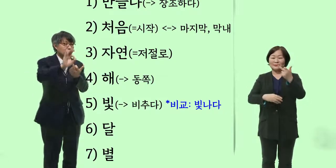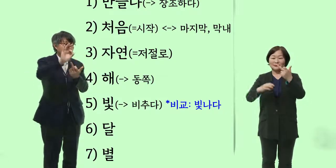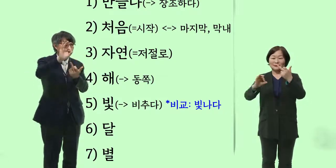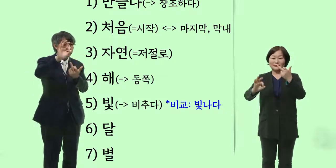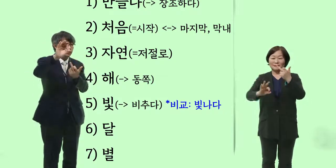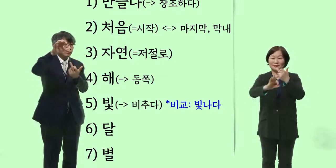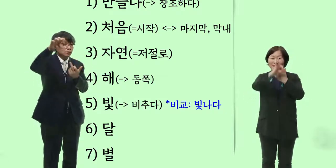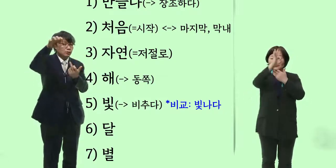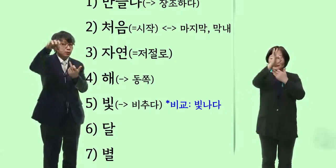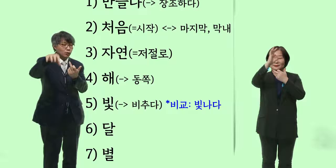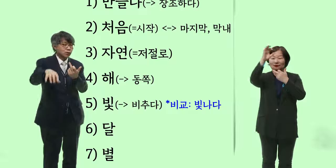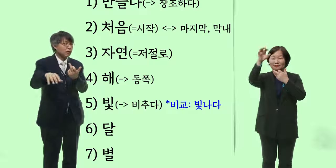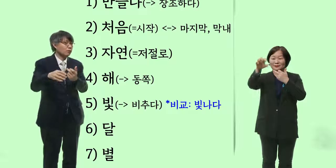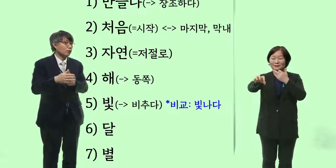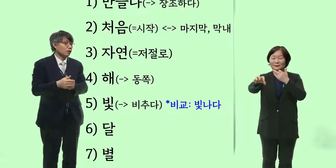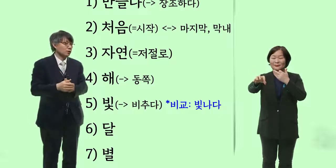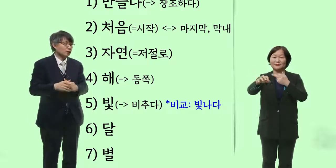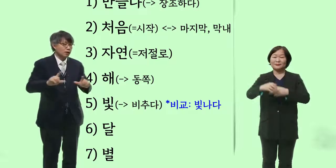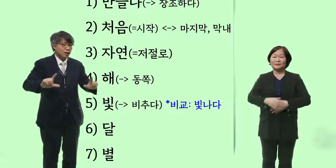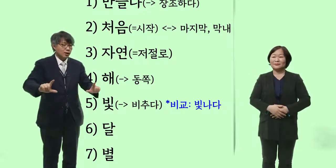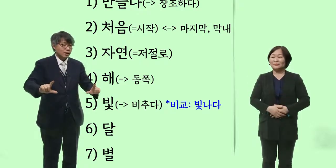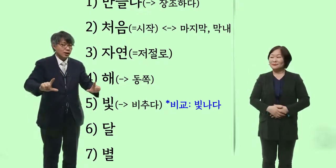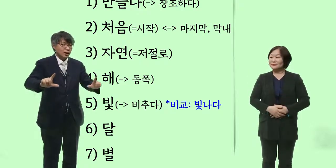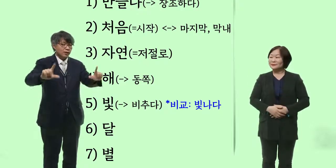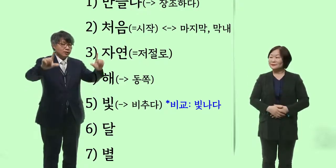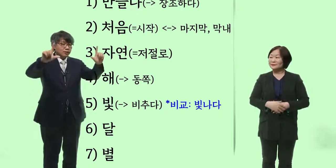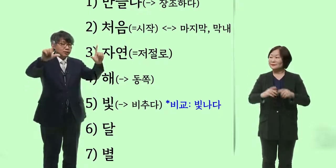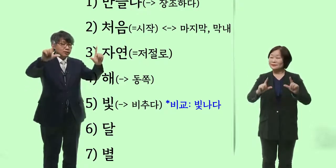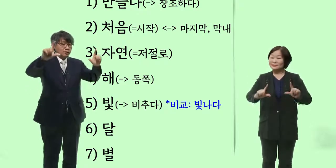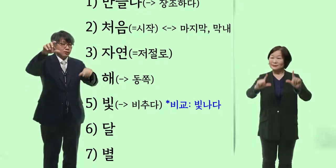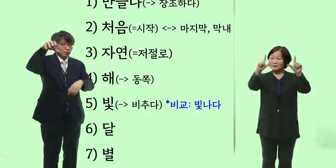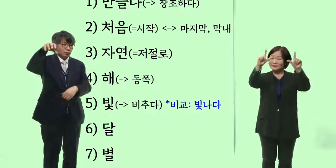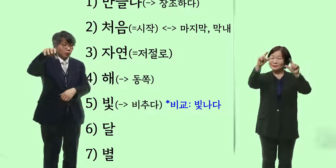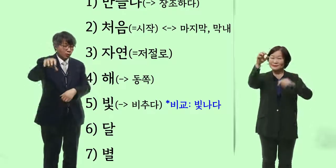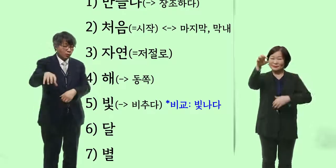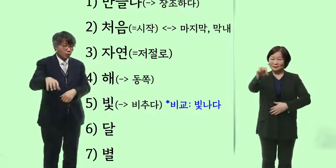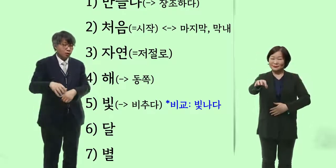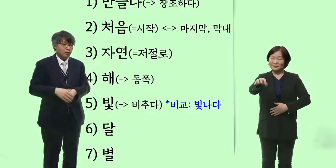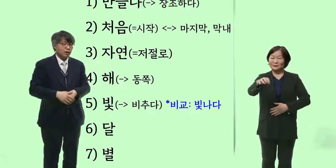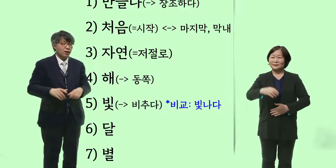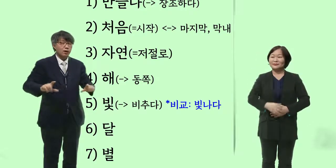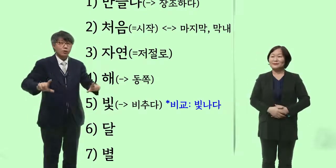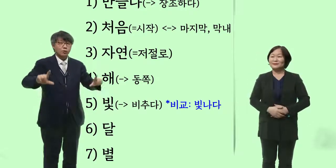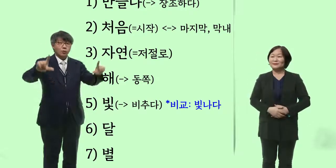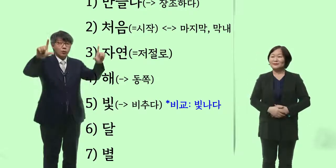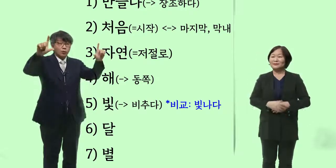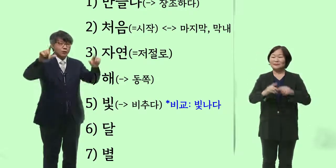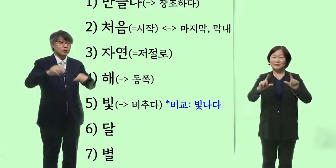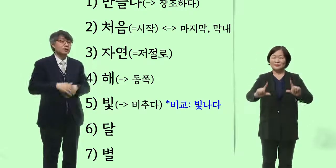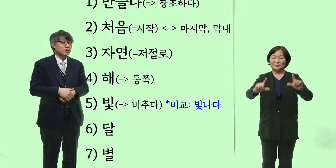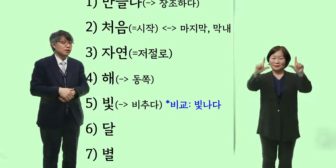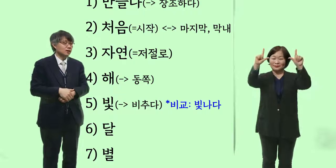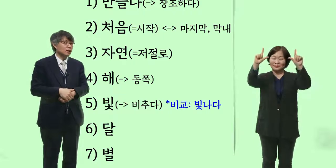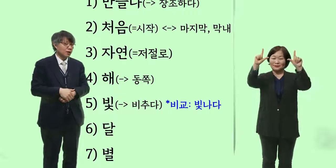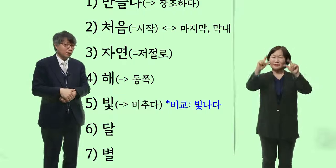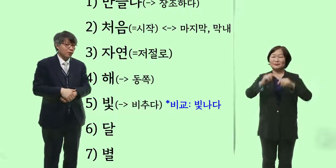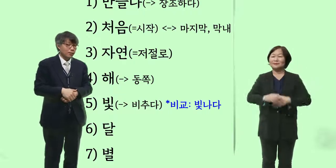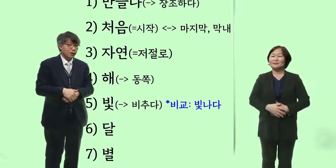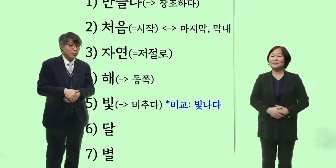뜨는 곳 이렇게 표현하기도 합니다. 자, 해 뜨는 곳 이렇게 동 이렇게 표현합니다.